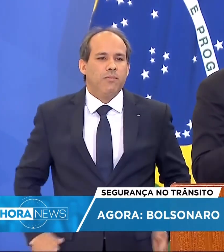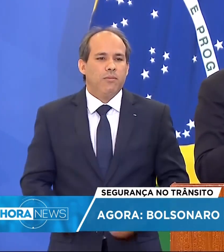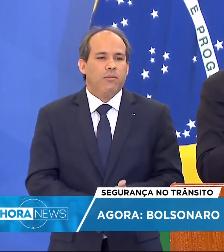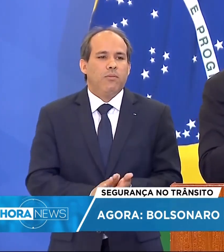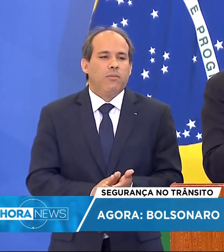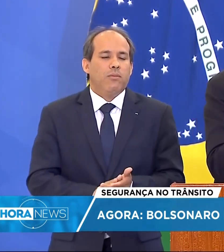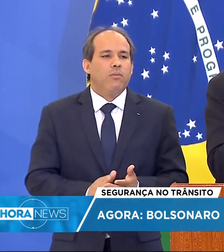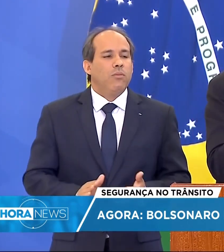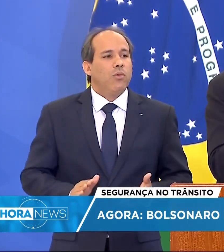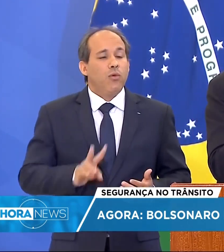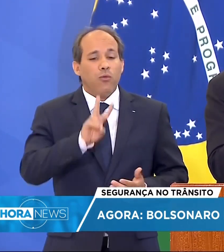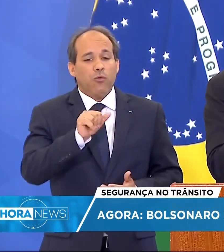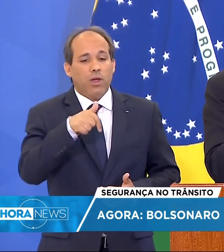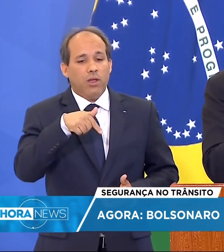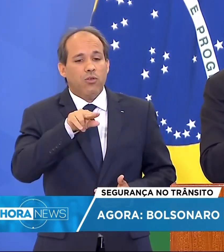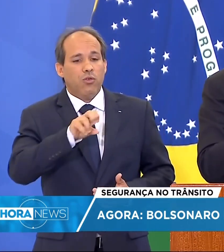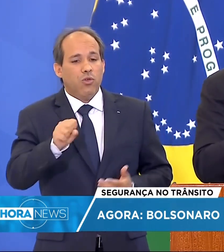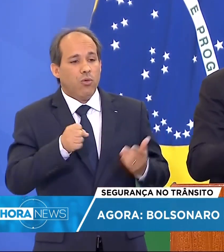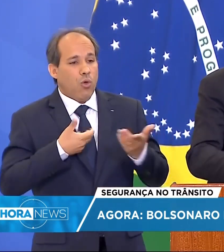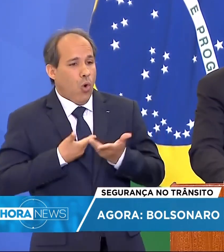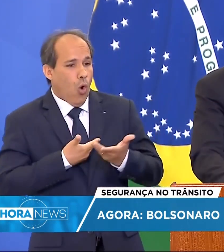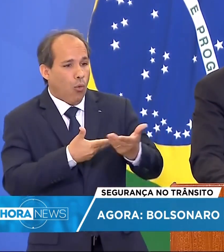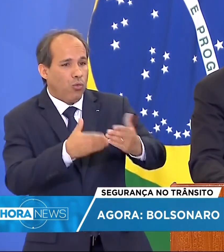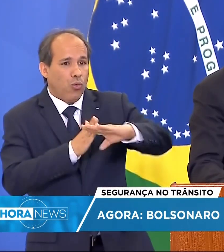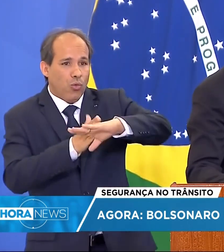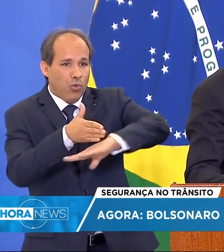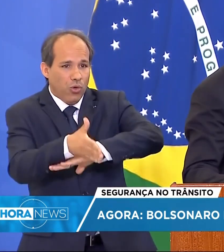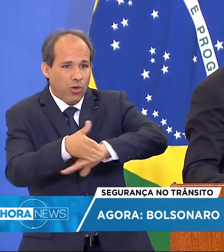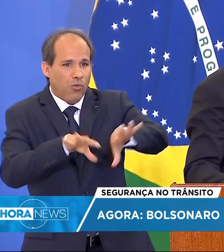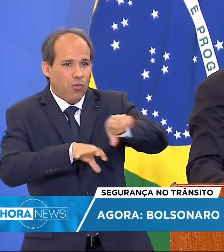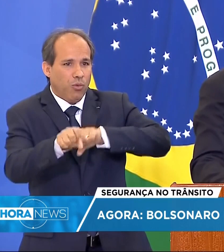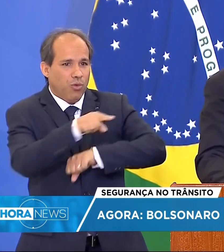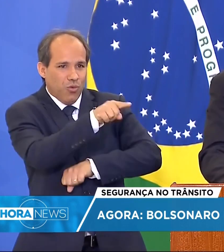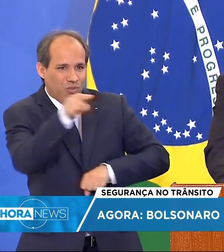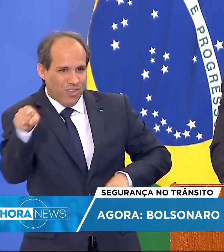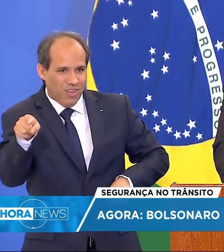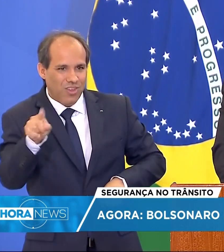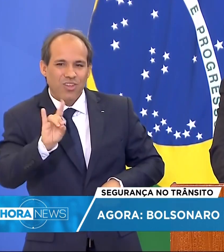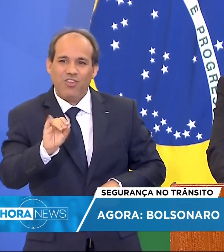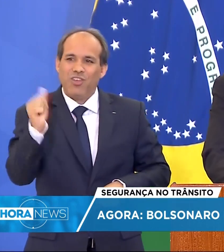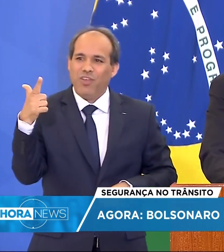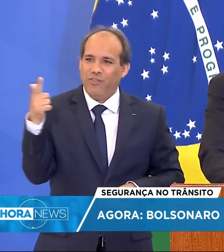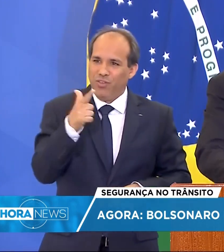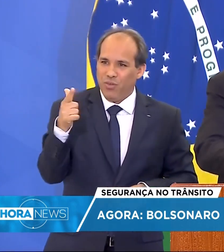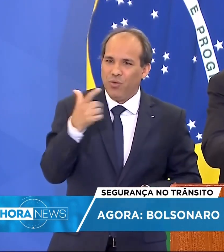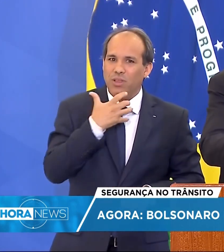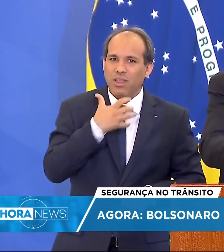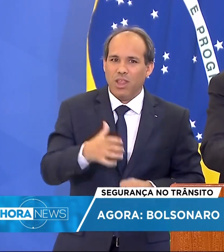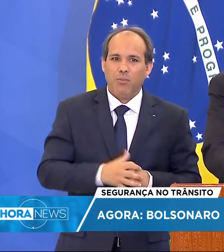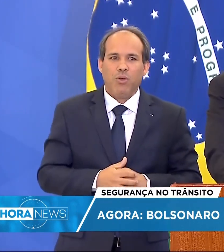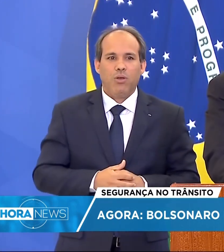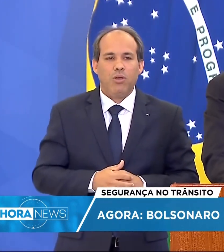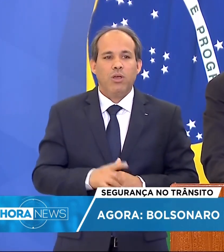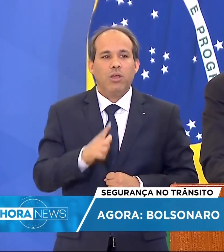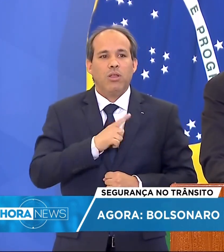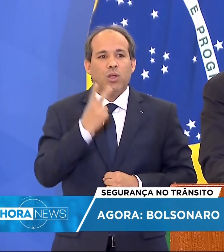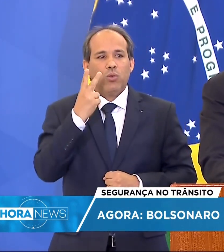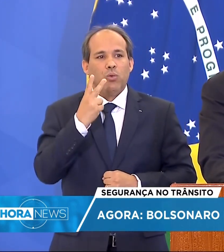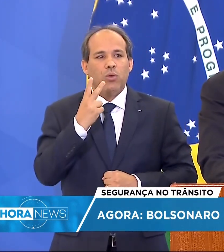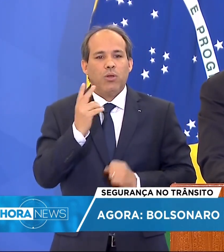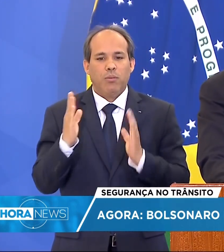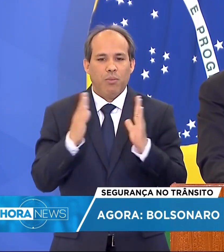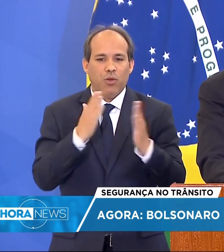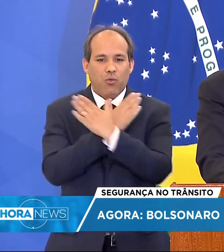O Vasco me convidou para a formatura de vocês, dia 22. Eu vou ter dois períodos de folga esse